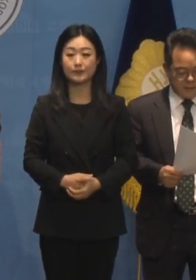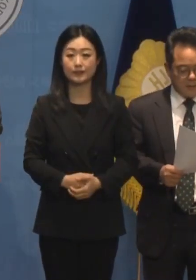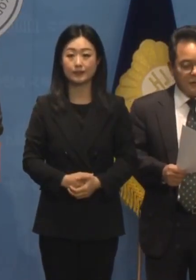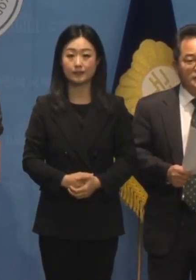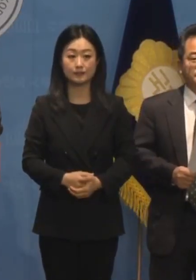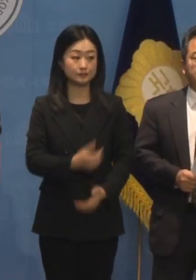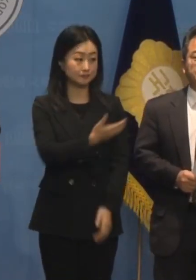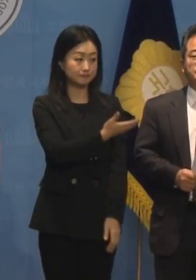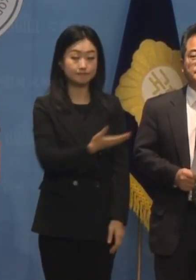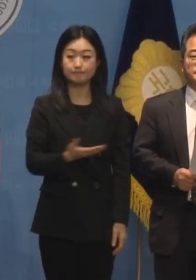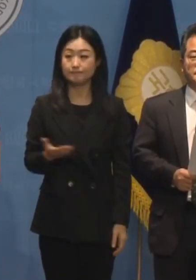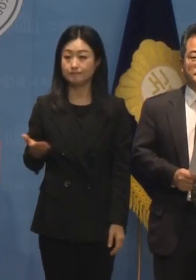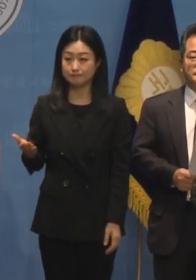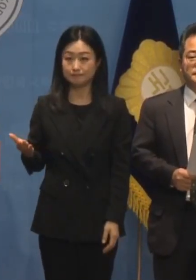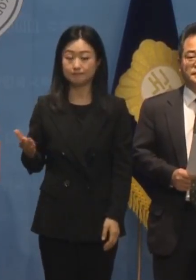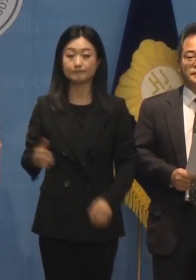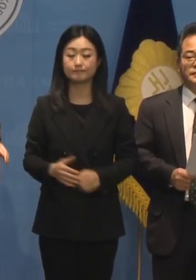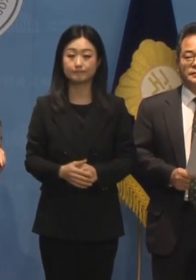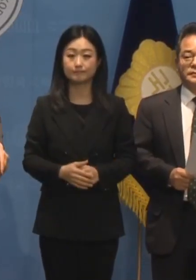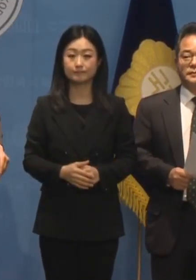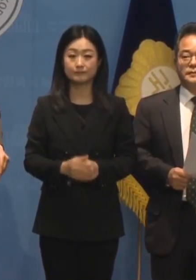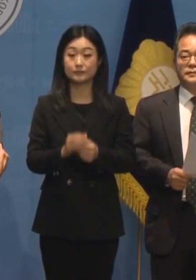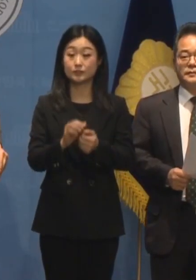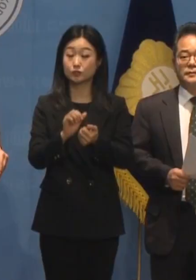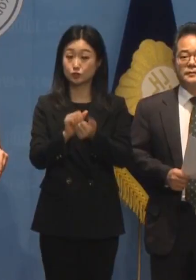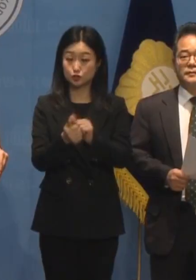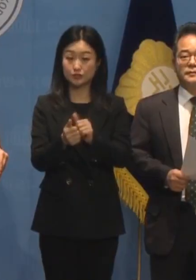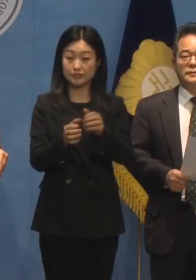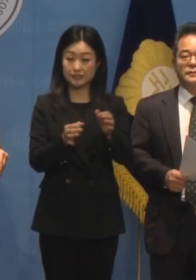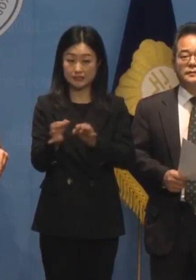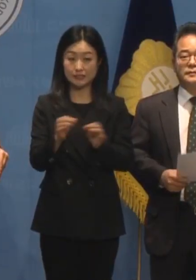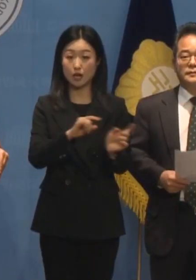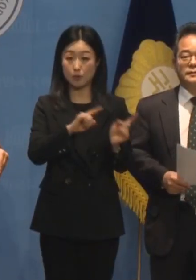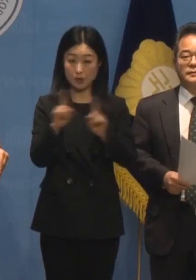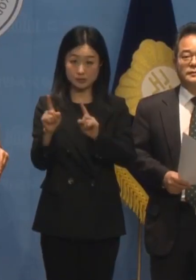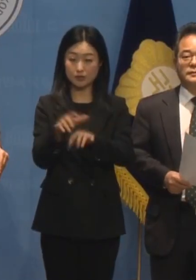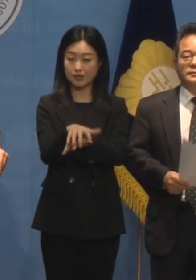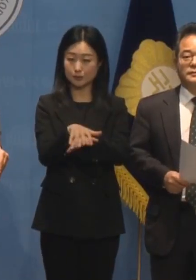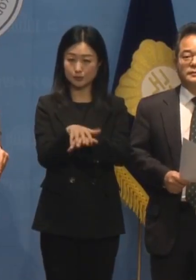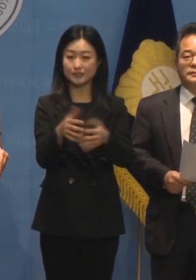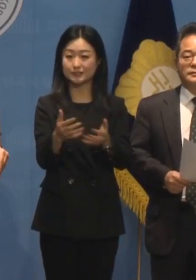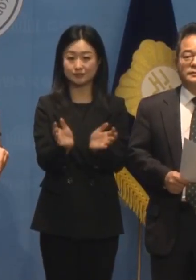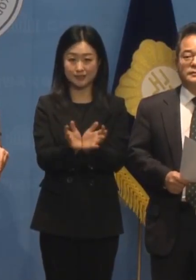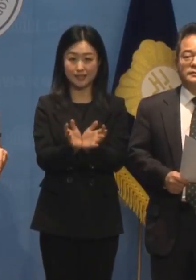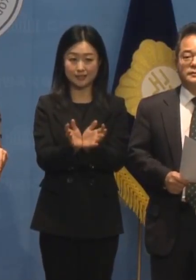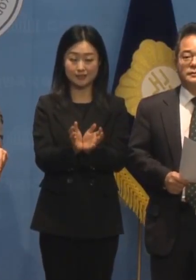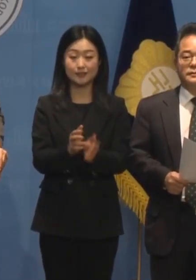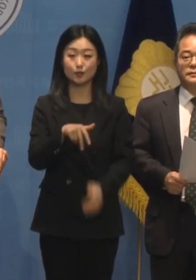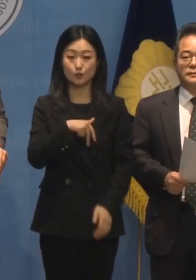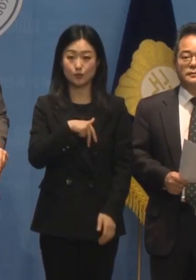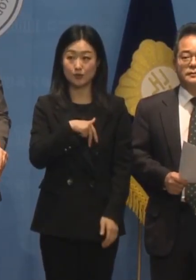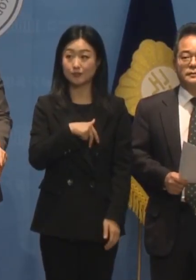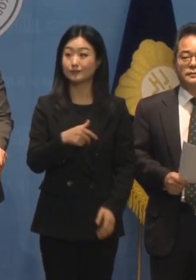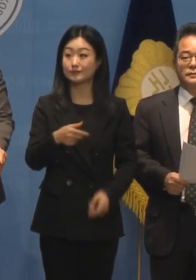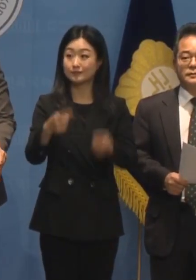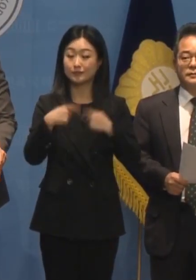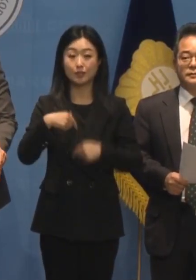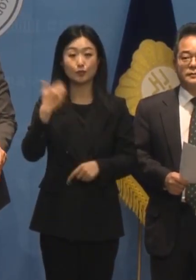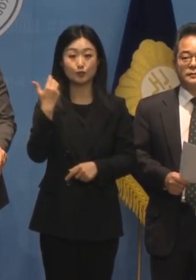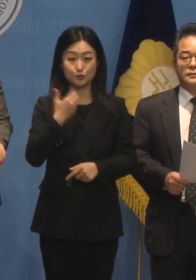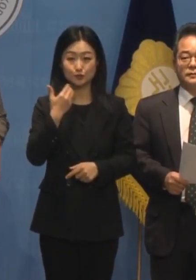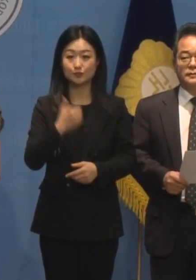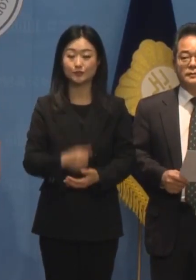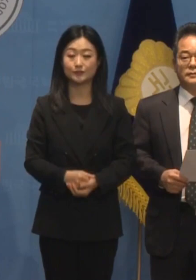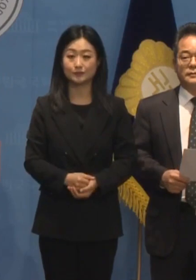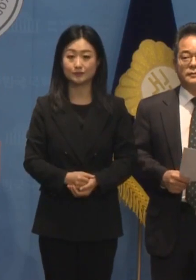저희는 더불어민주당 대한민국 주식시장 활성화 TF 위원들입니다. 오신 분들 소개시켜드리도록